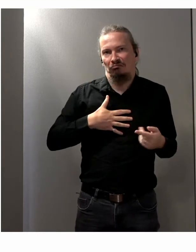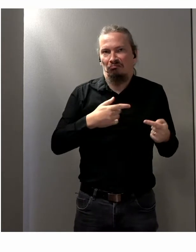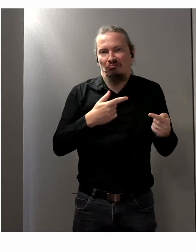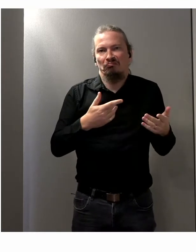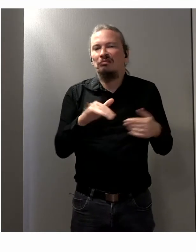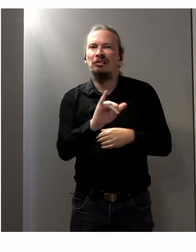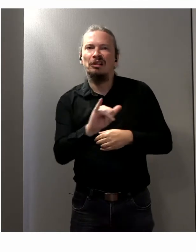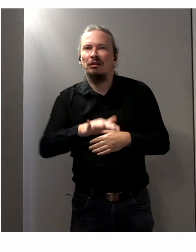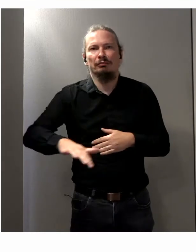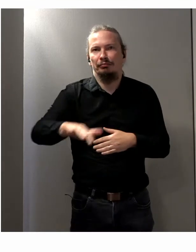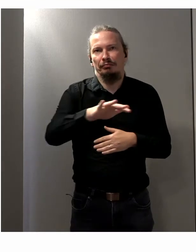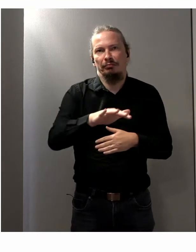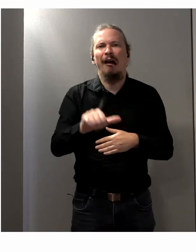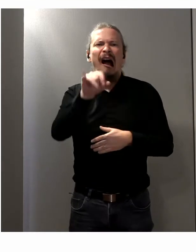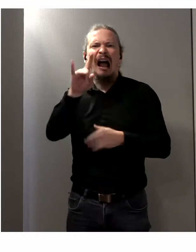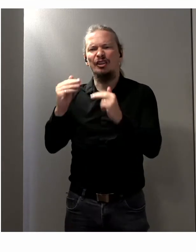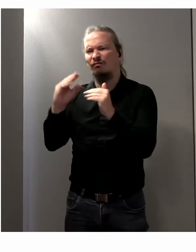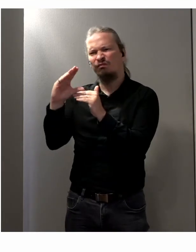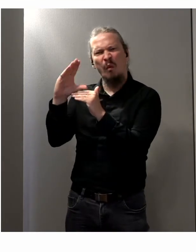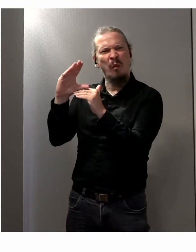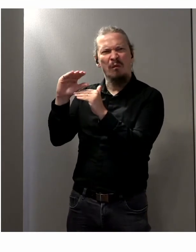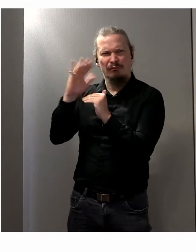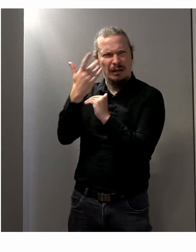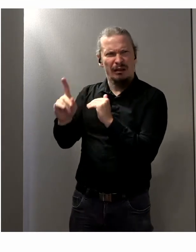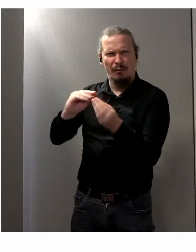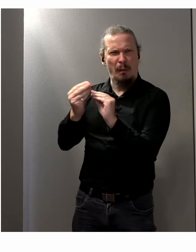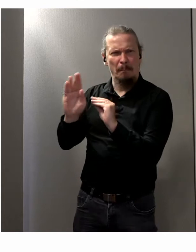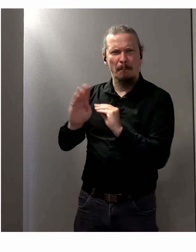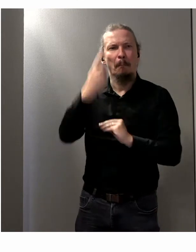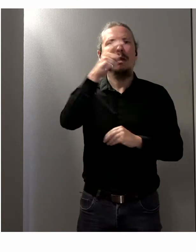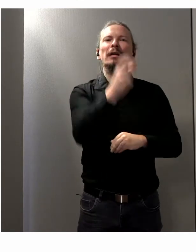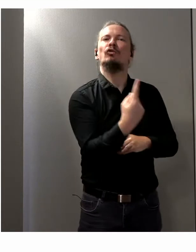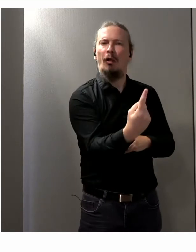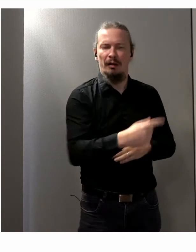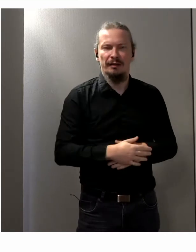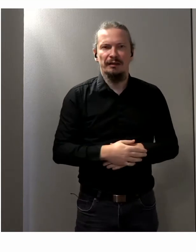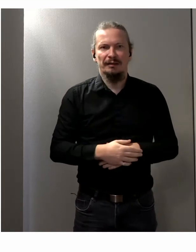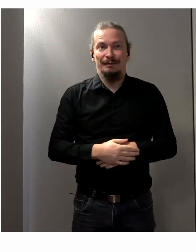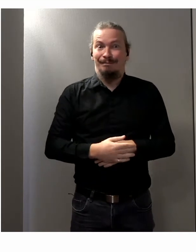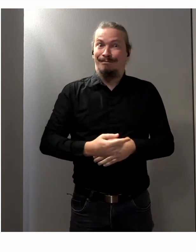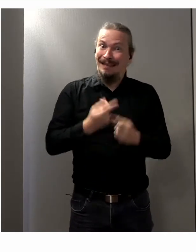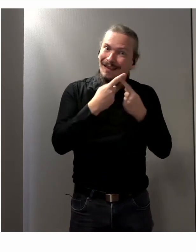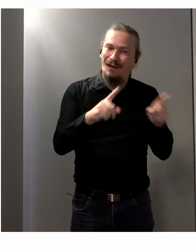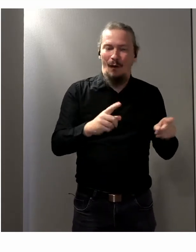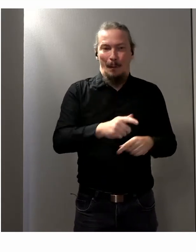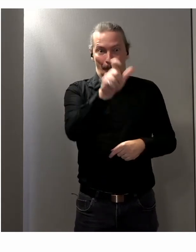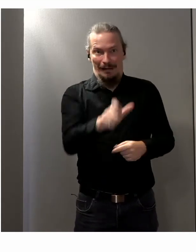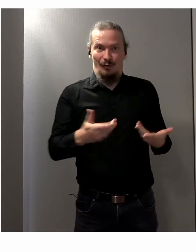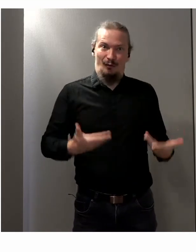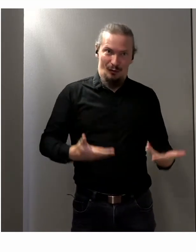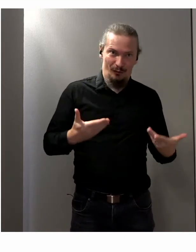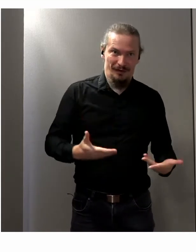moins le barème de l'AAH en lui-même, en tout cas pour une personne seule, que d'une part, des personnes qui,